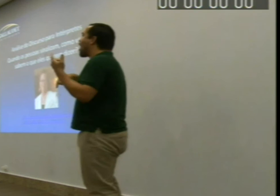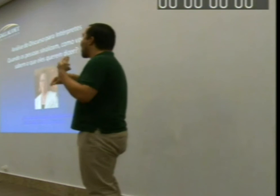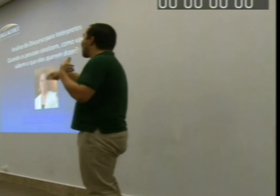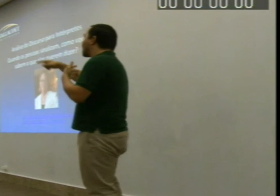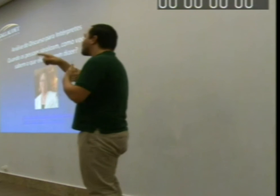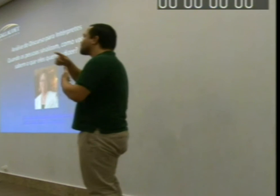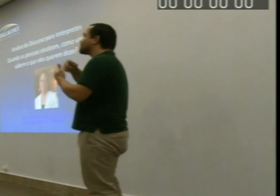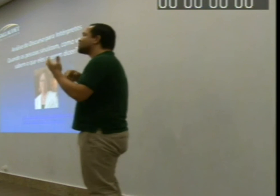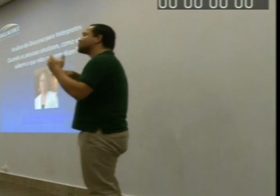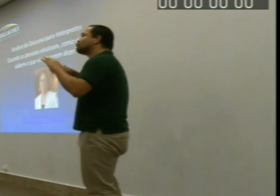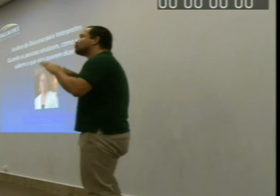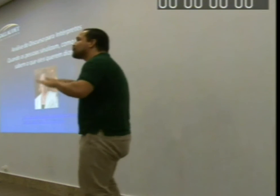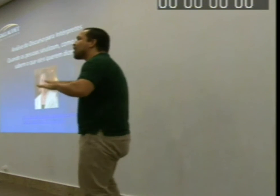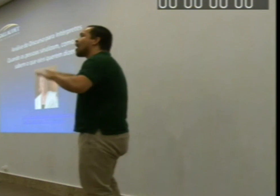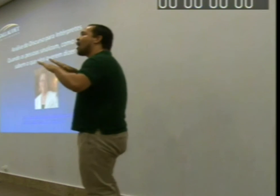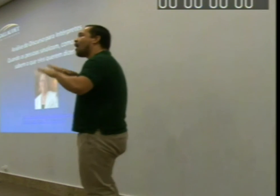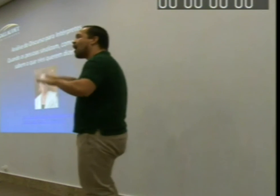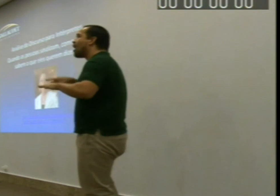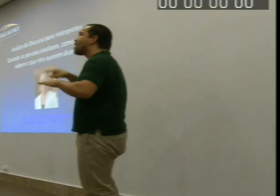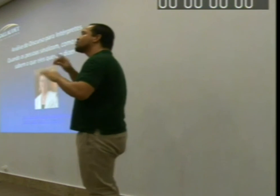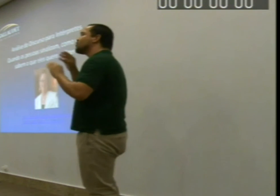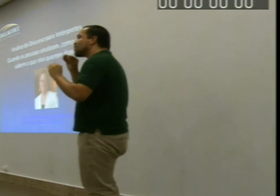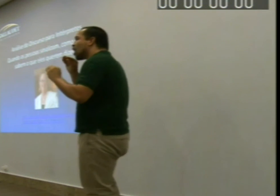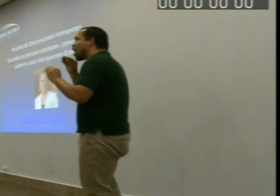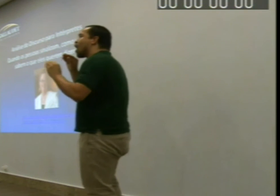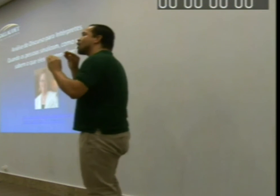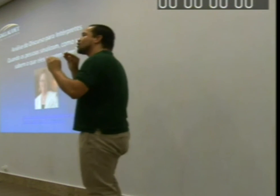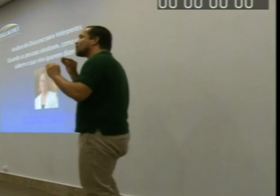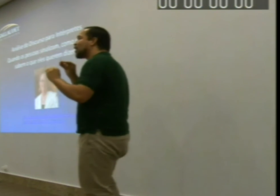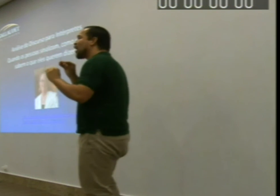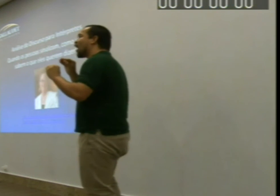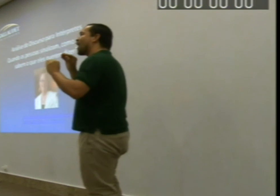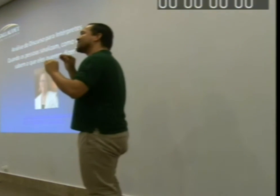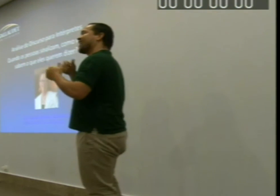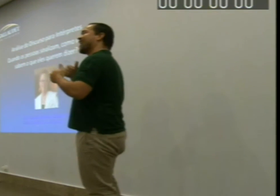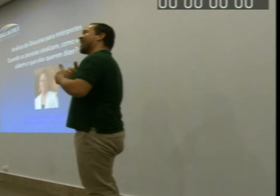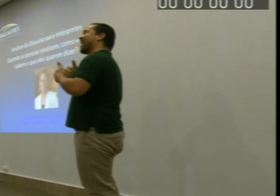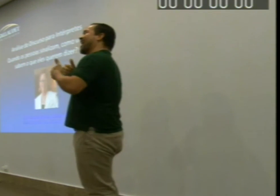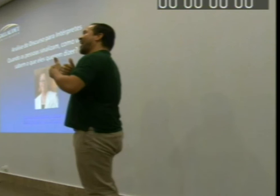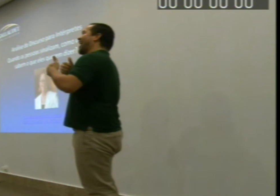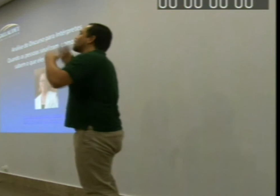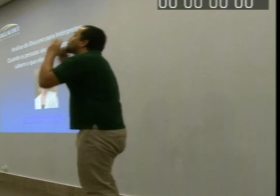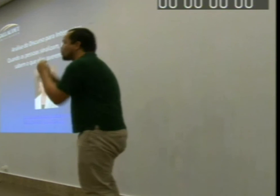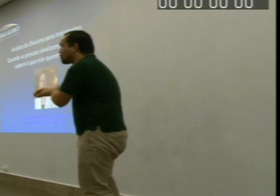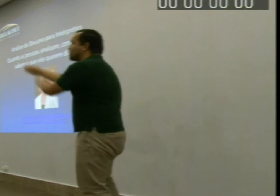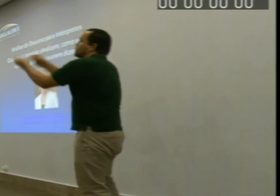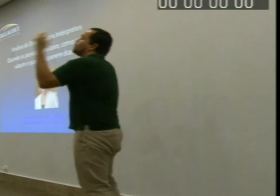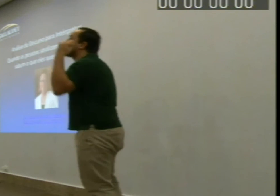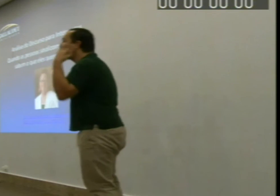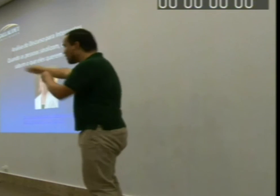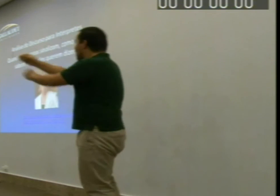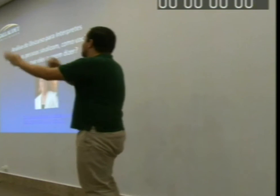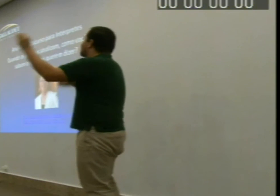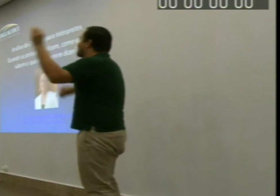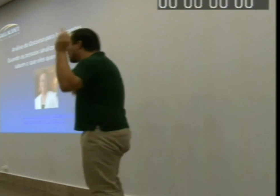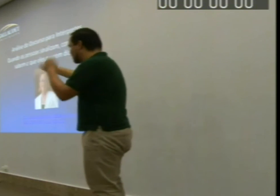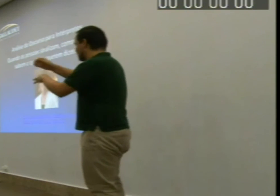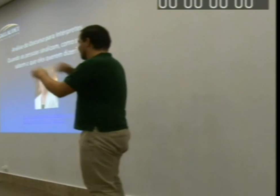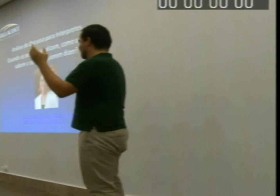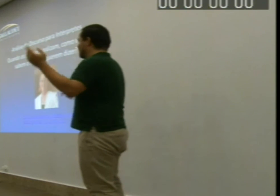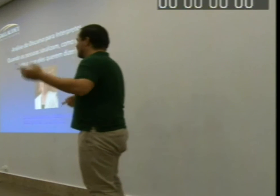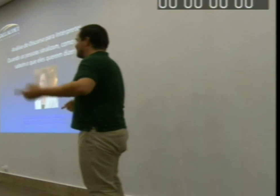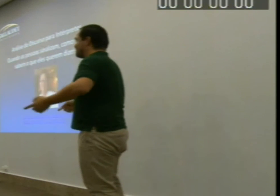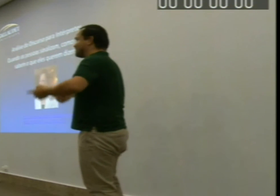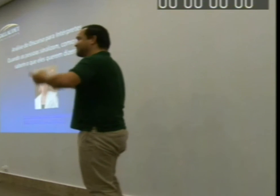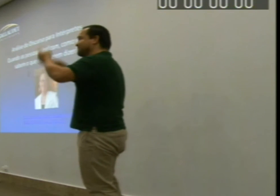eu fiquei meio sem saber então os alunos eles começaram a falar assim um pouco mais devagar e eu consegui